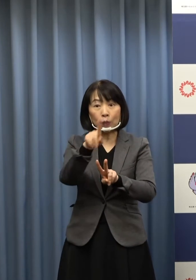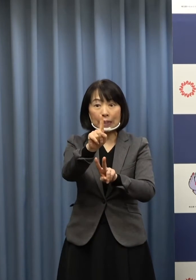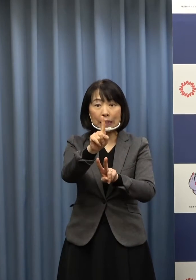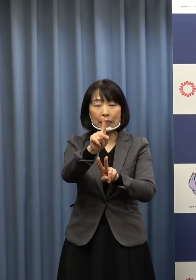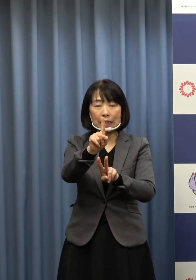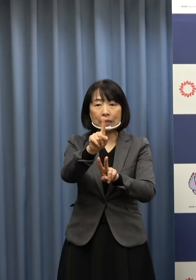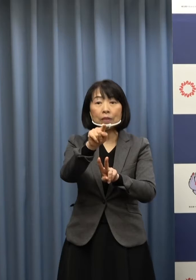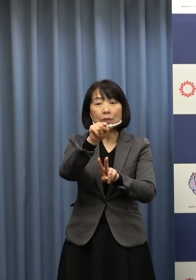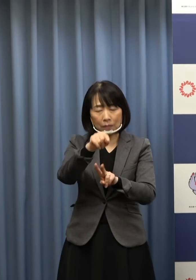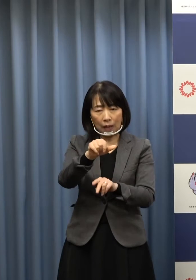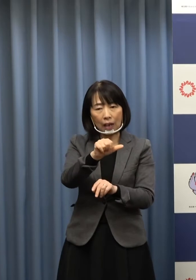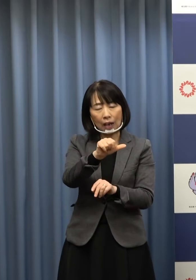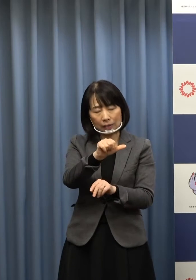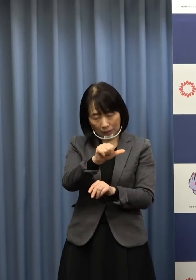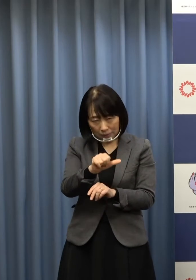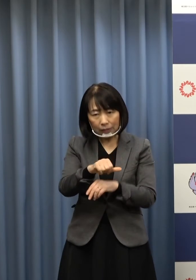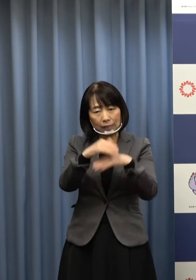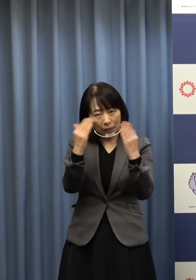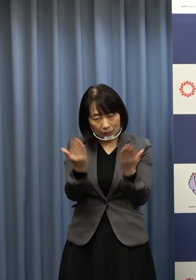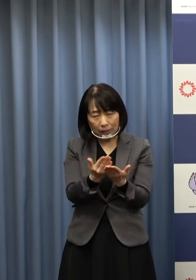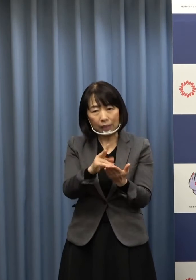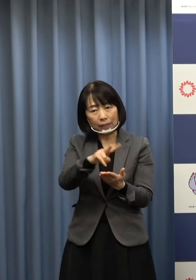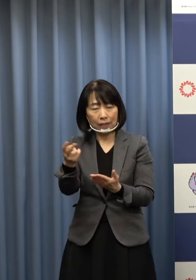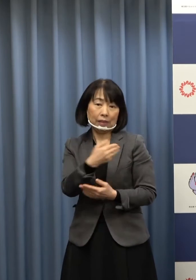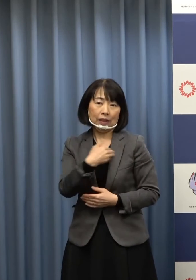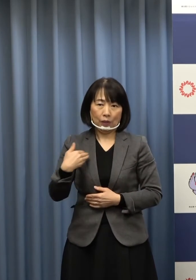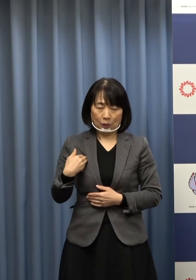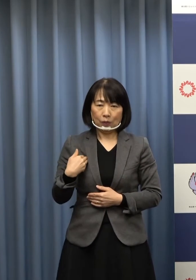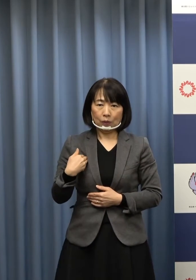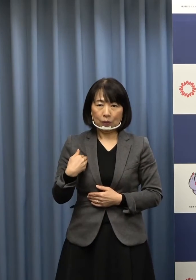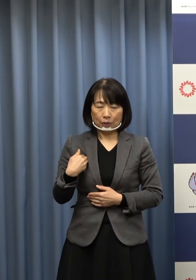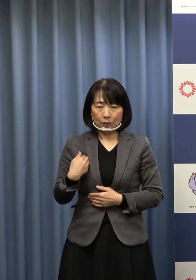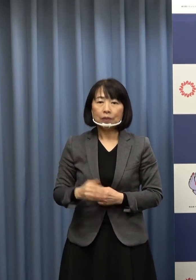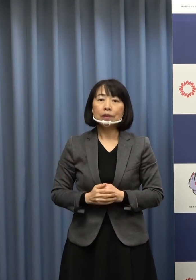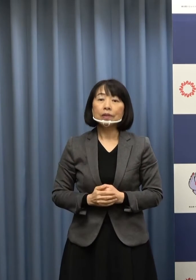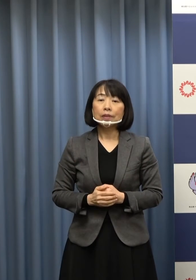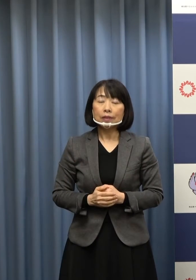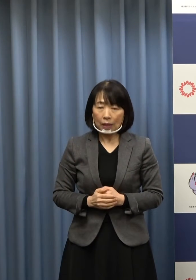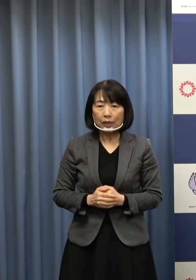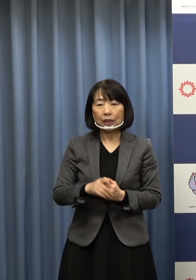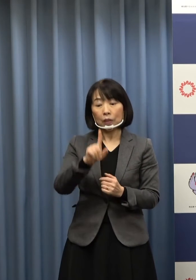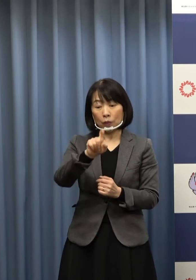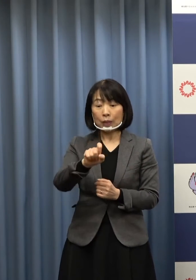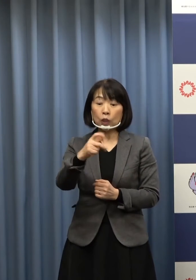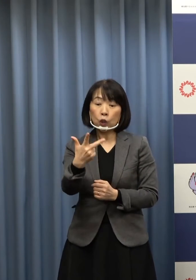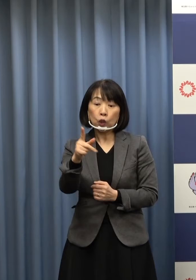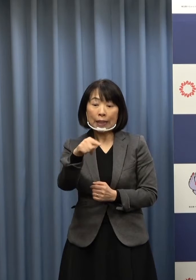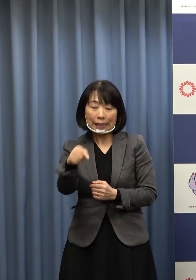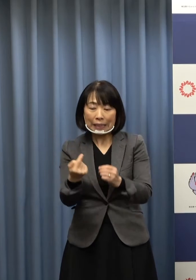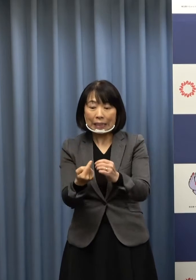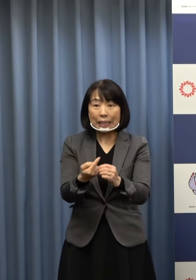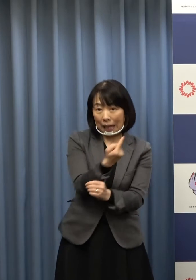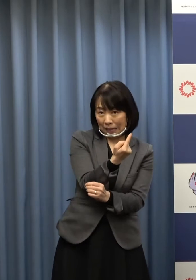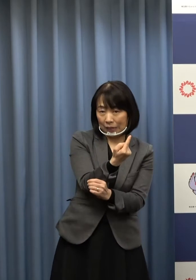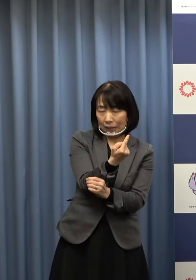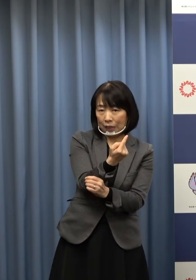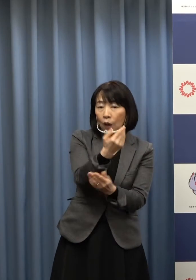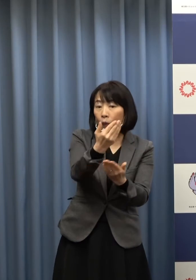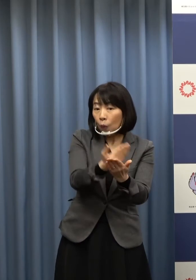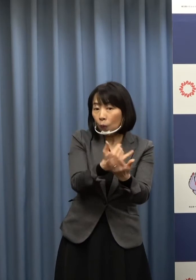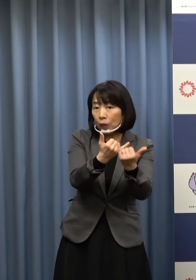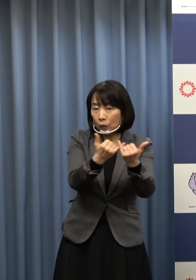から9日でさらに14人、そして不明の方もおられますけれども、要するに17人以外の方々はほ